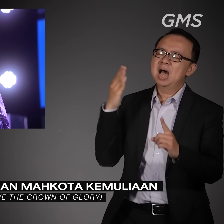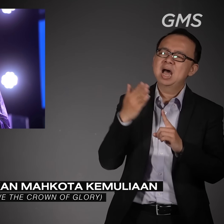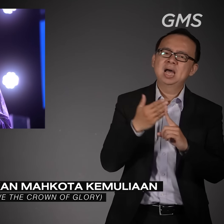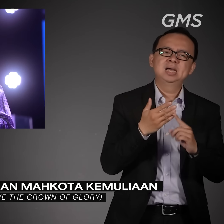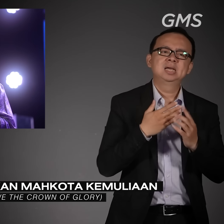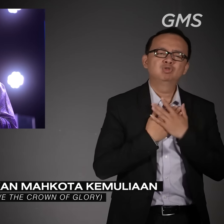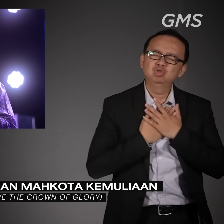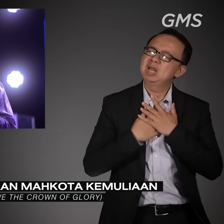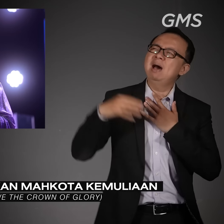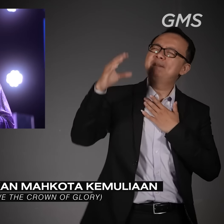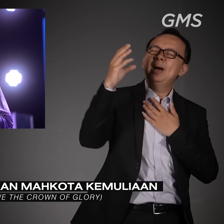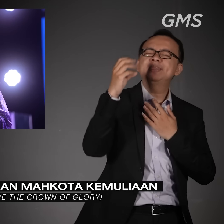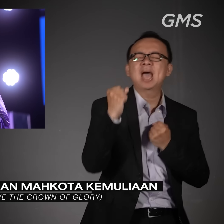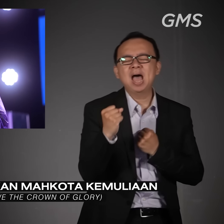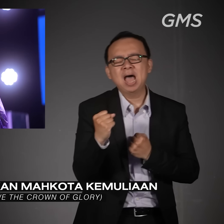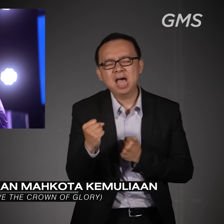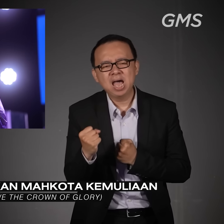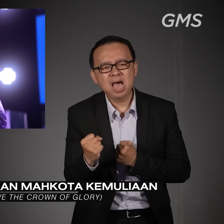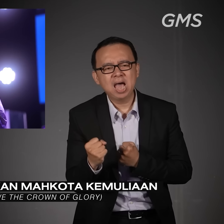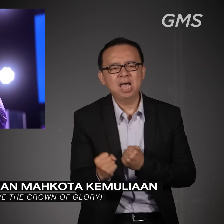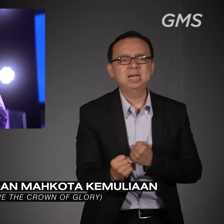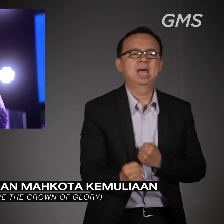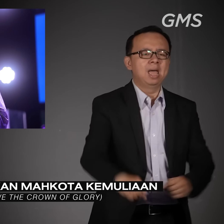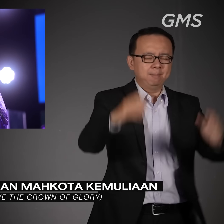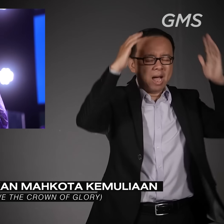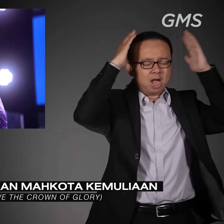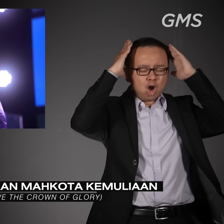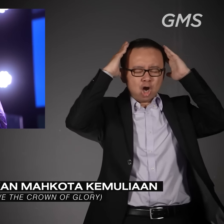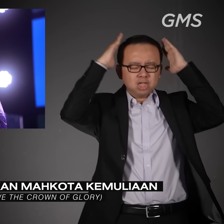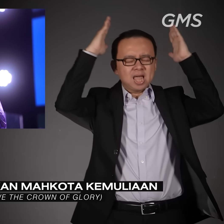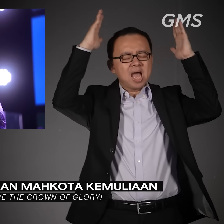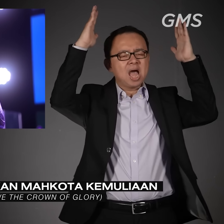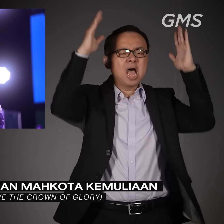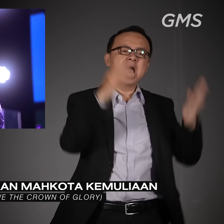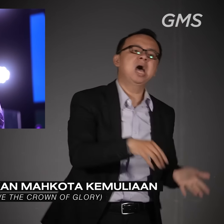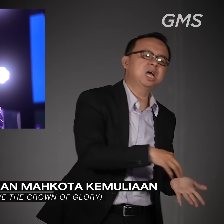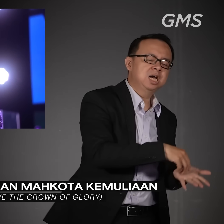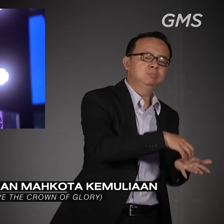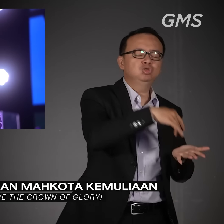Sampai ku dapatkan mahkota